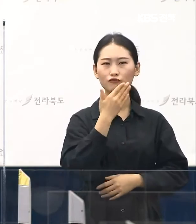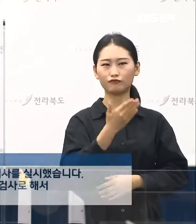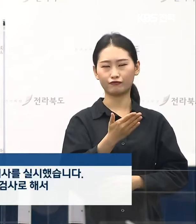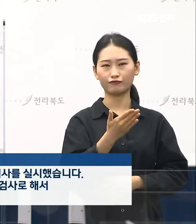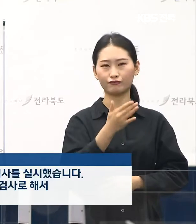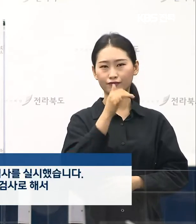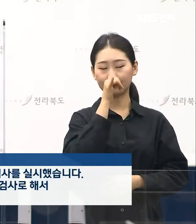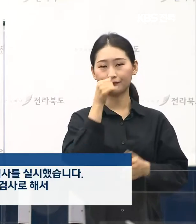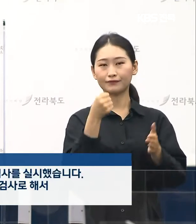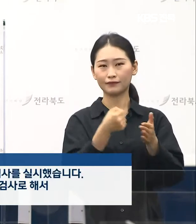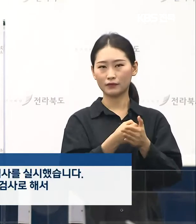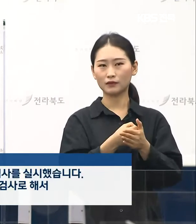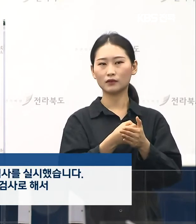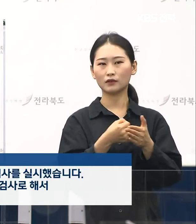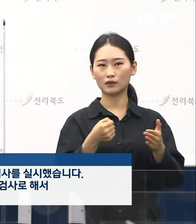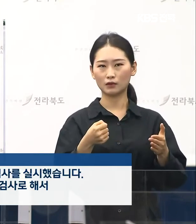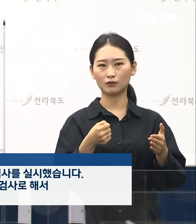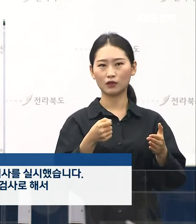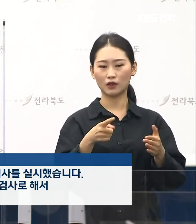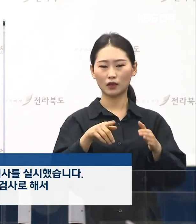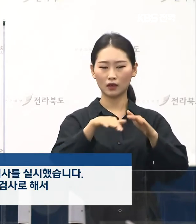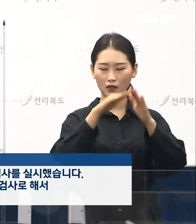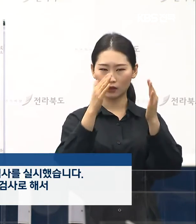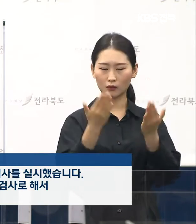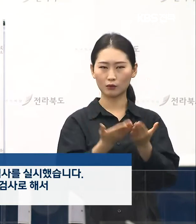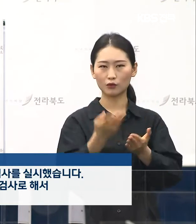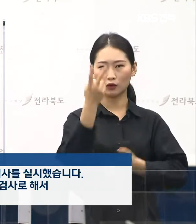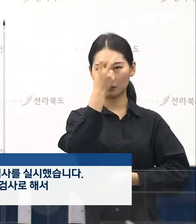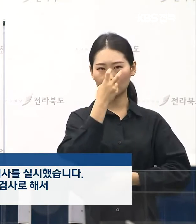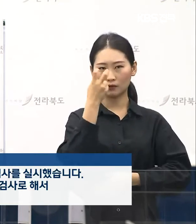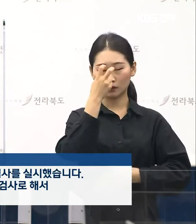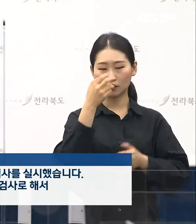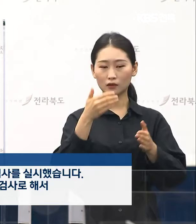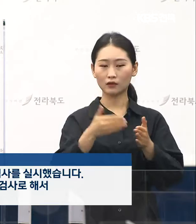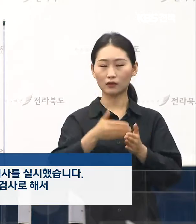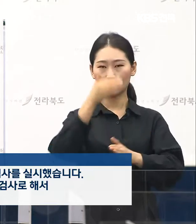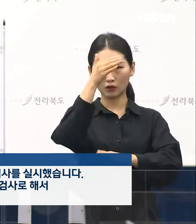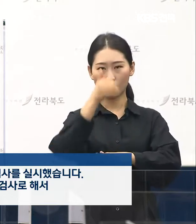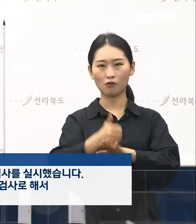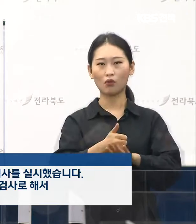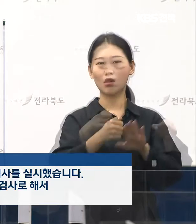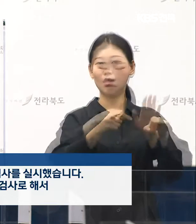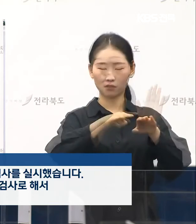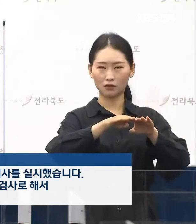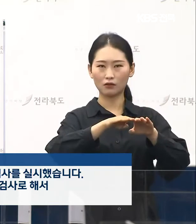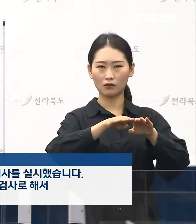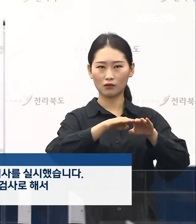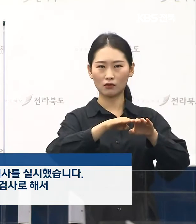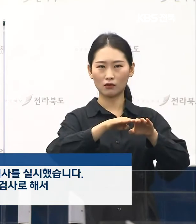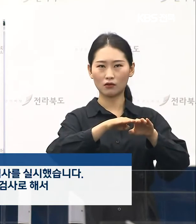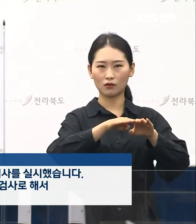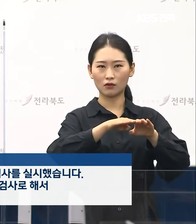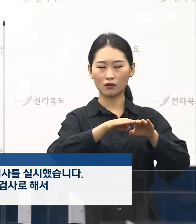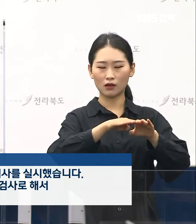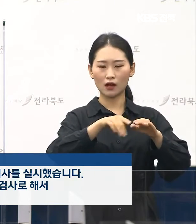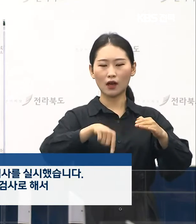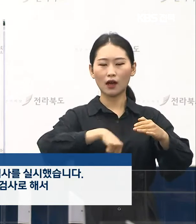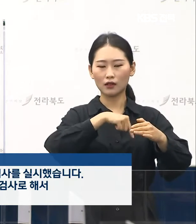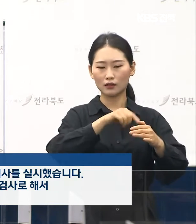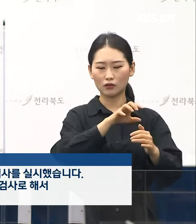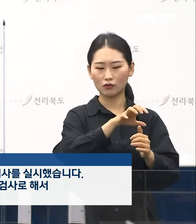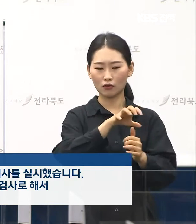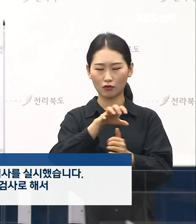대해서도 전수검사를 실시를 했습니다. 전원 음성이 나온 상태고요. 격리관리로 그리고